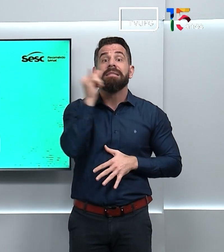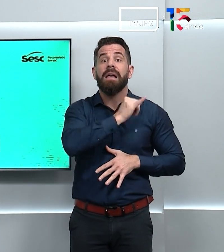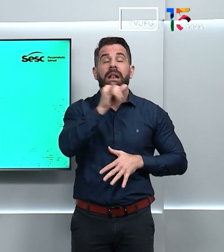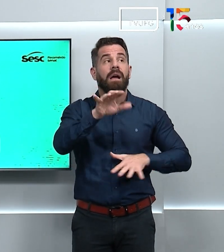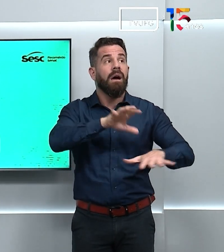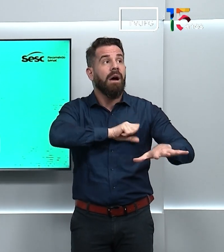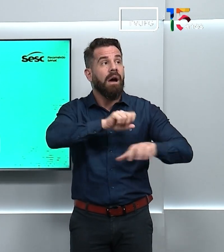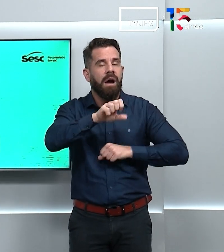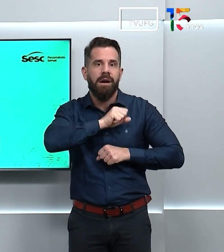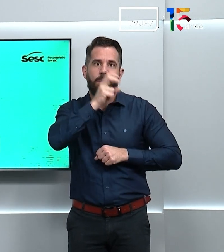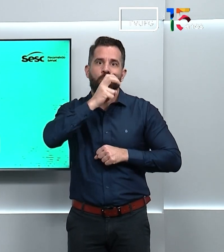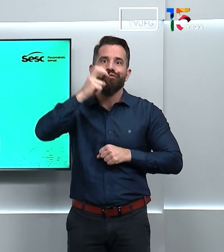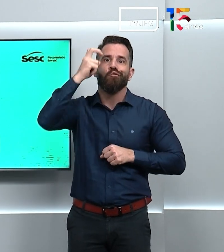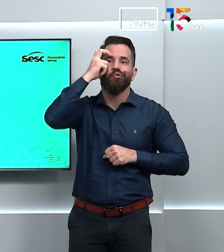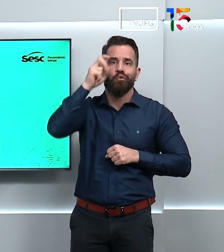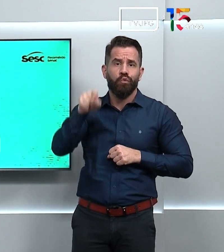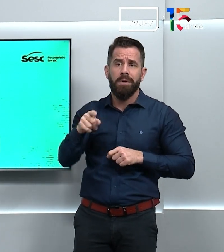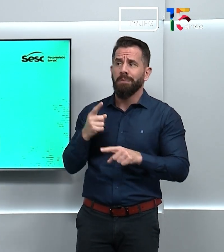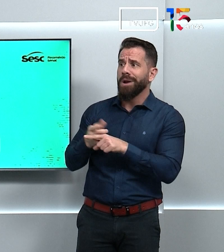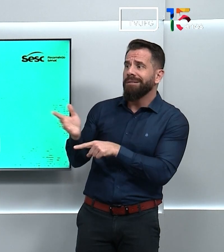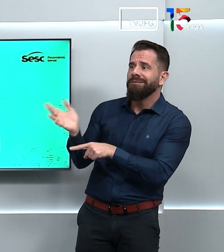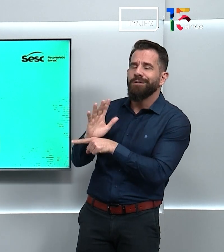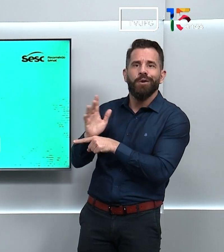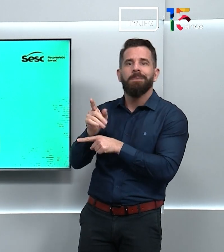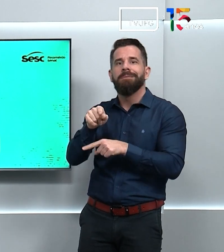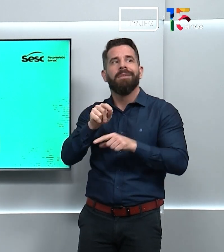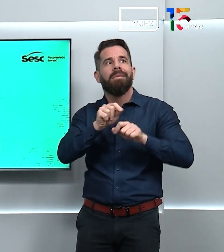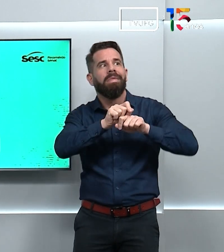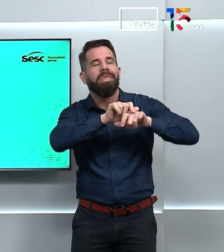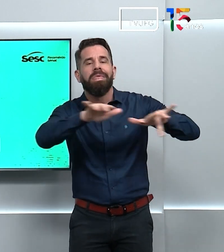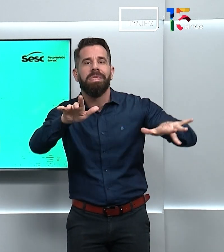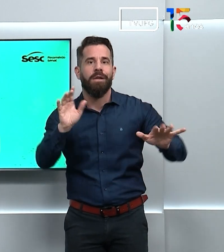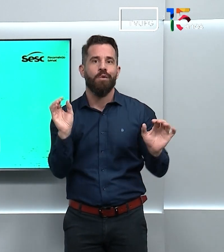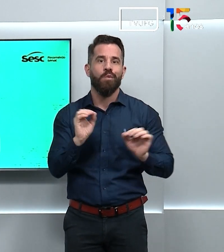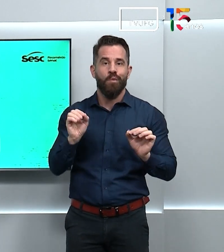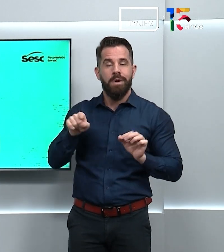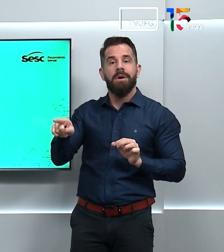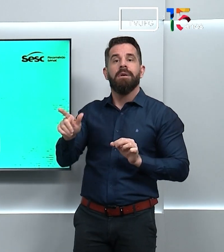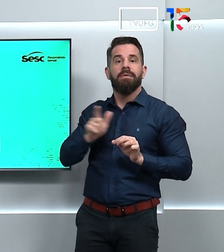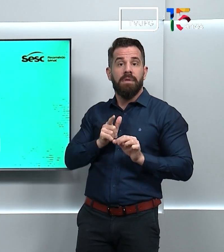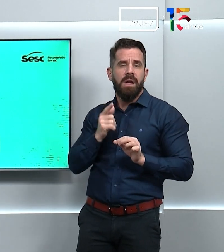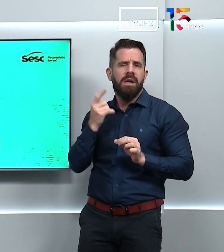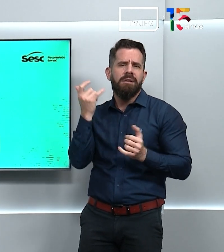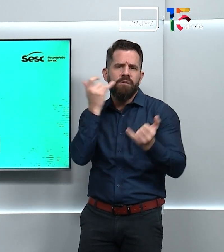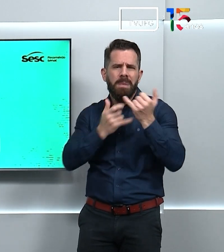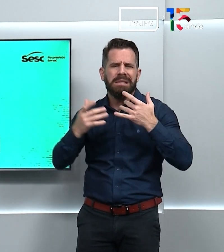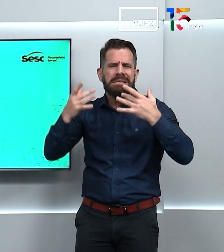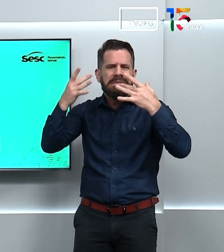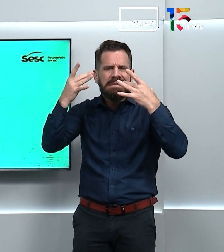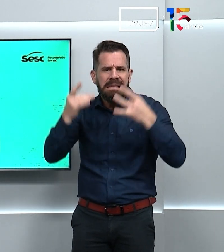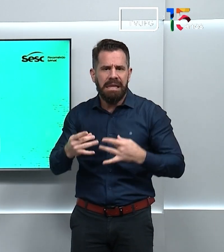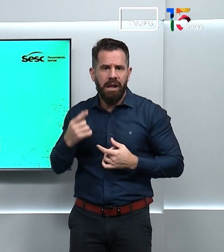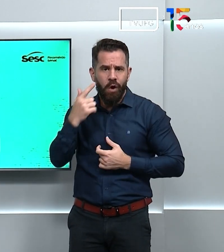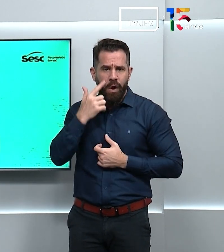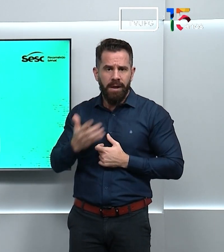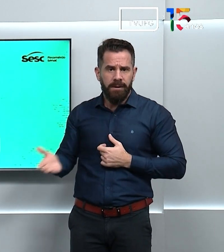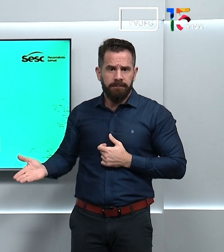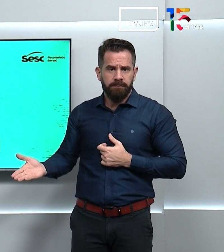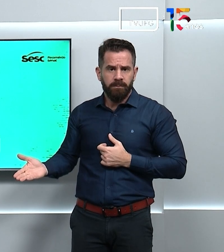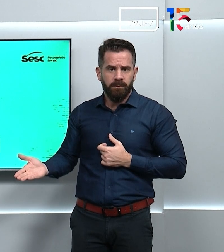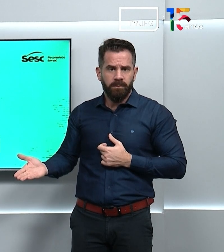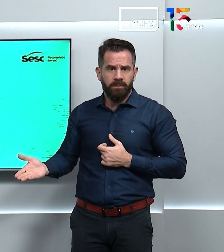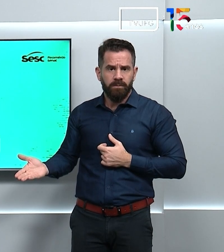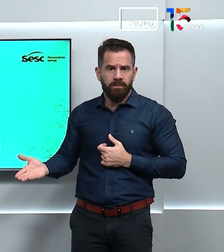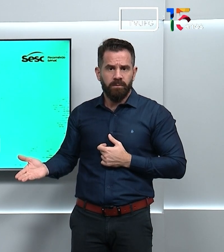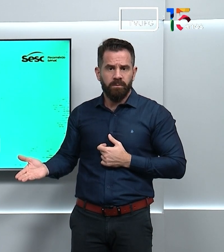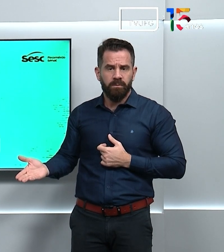muitas vezes não chegam ao circuito comercial. Para mais informações sobre a programação, acesse o site que está aqui embaixo,